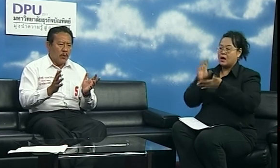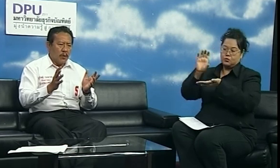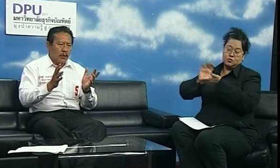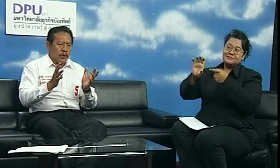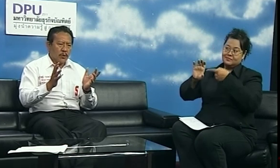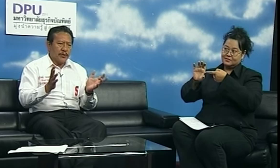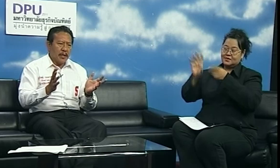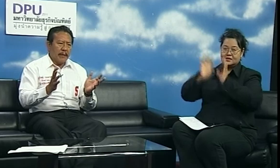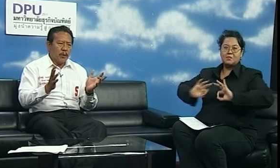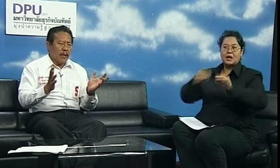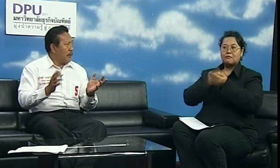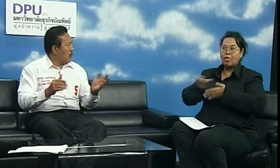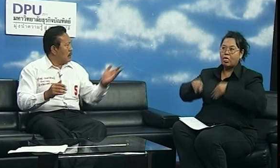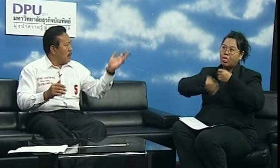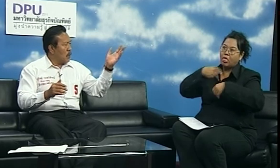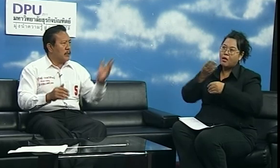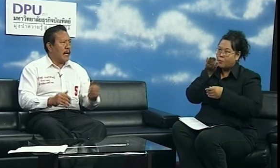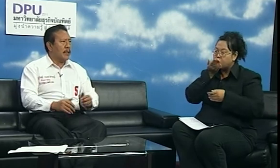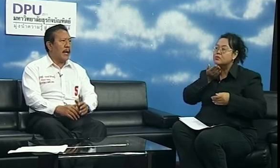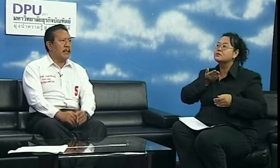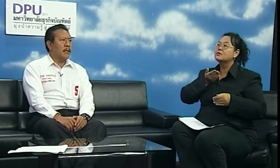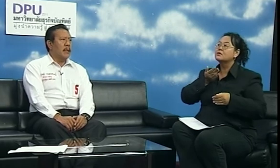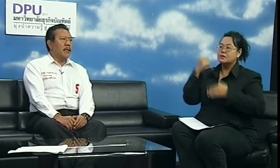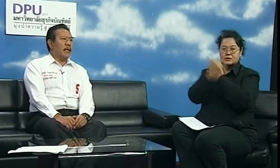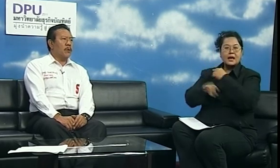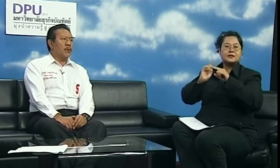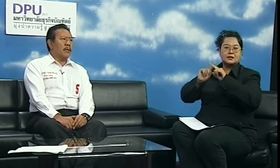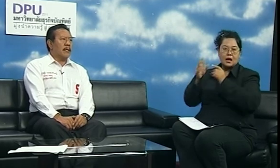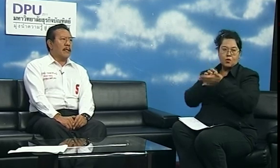ทเรา สูญเสียใโยประระยว